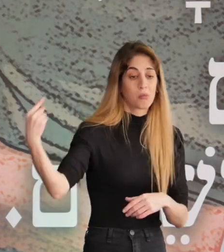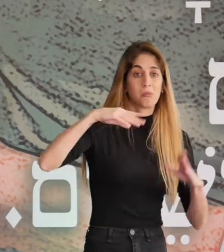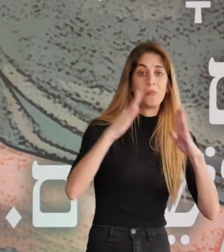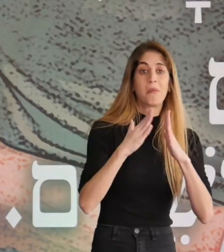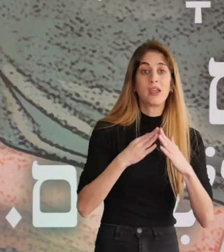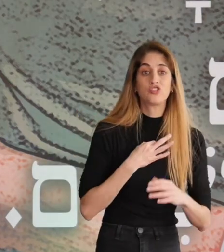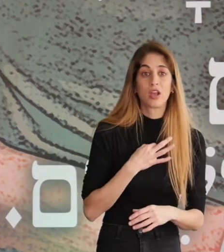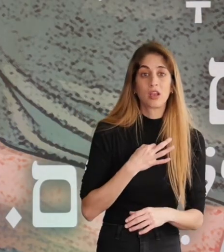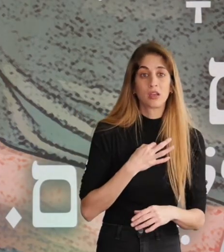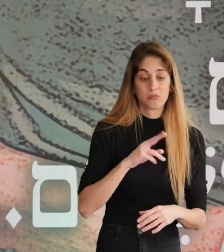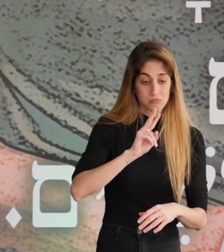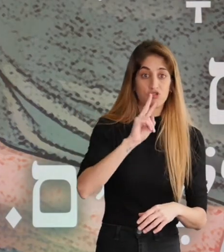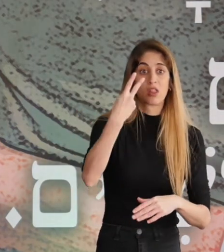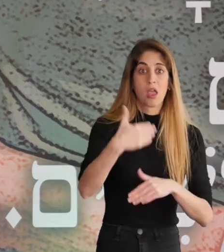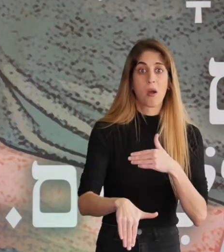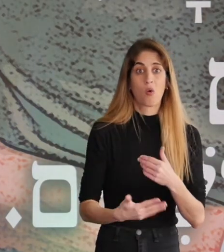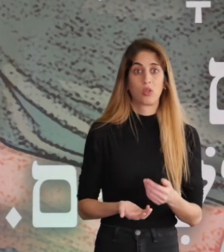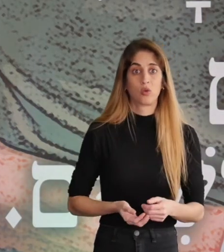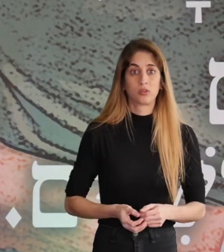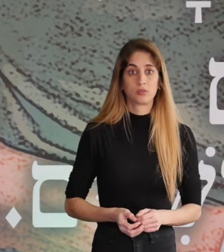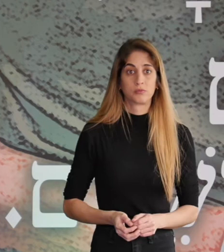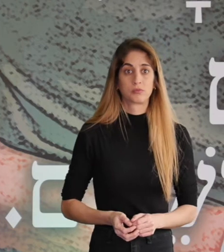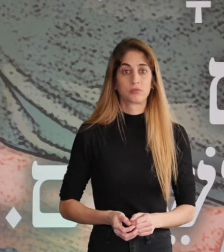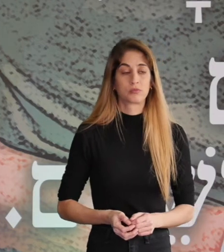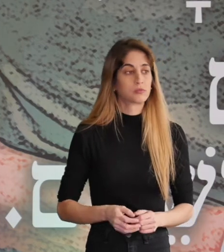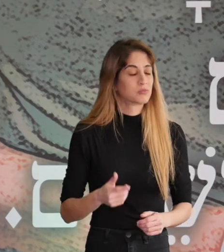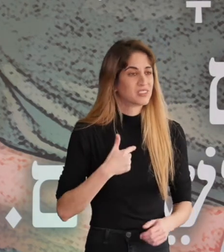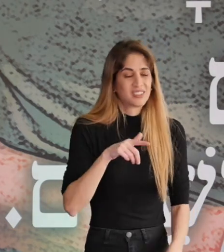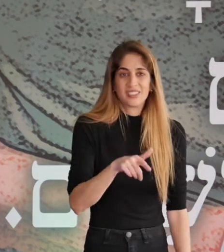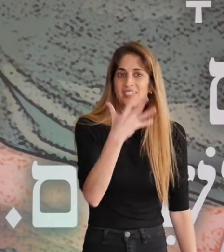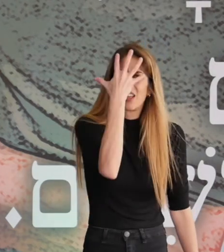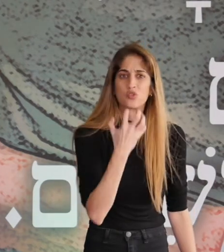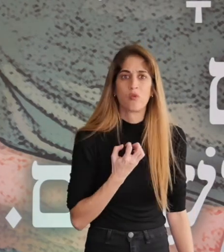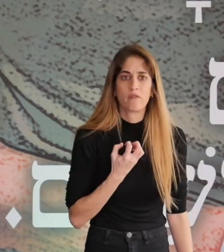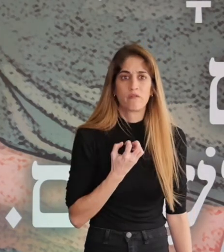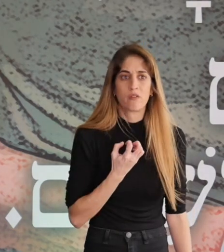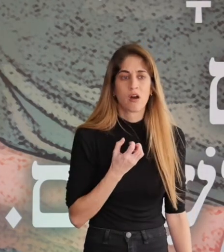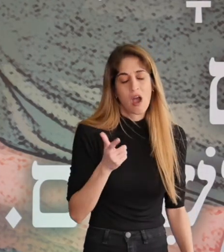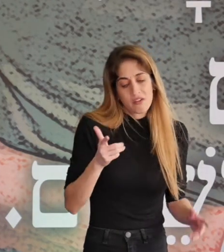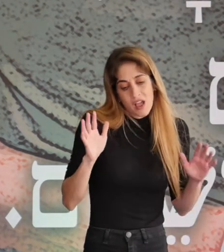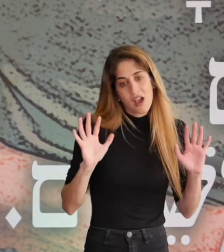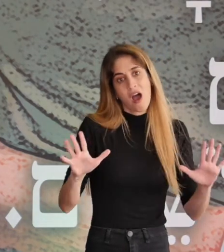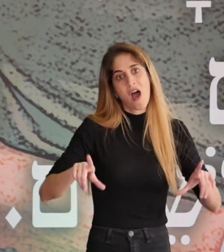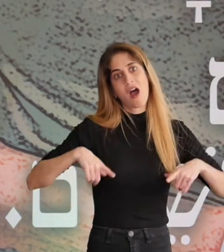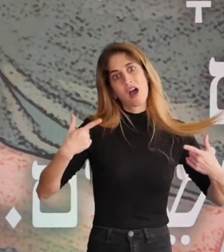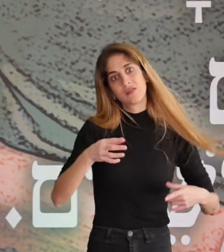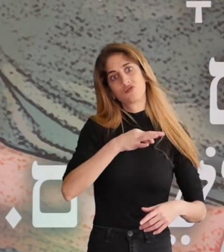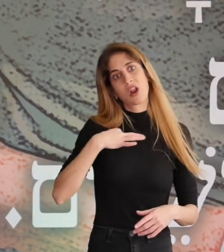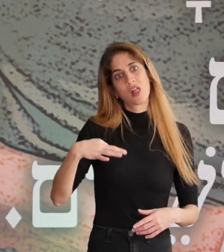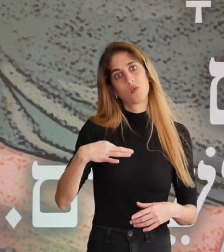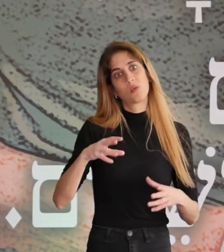שלי בשנתיים האחרונות. זה עצוב, אבל ככה החיים שלנו בכפר.